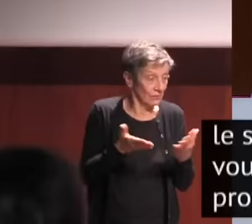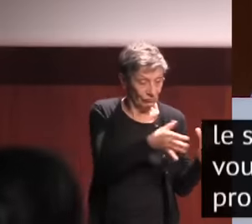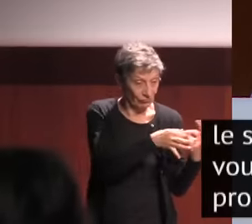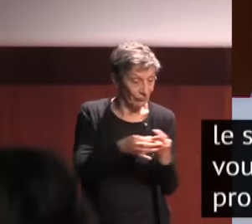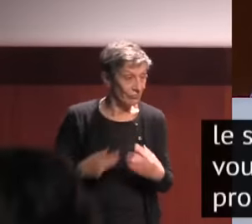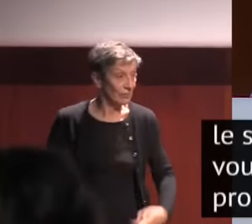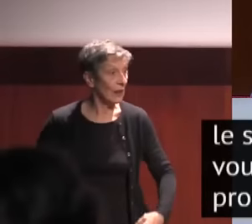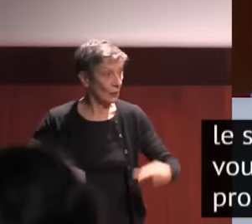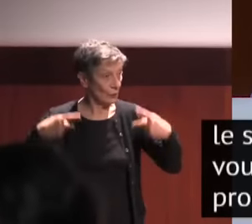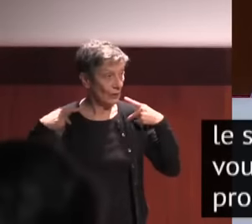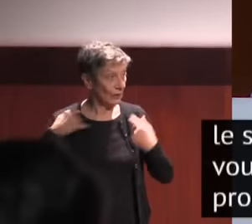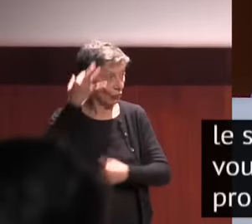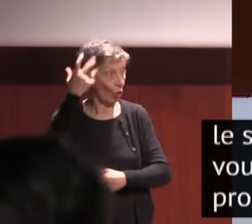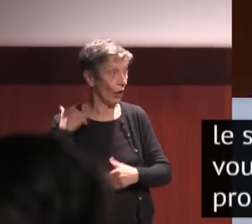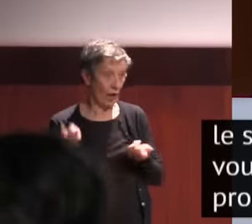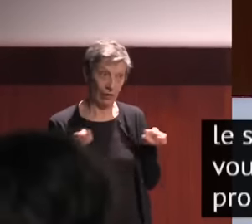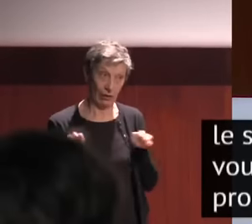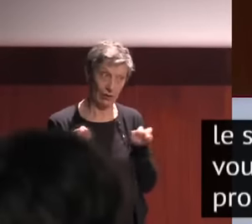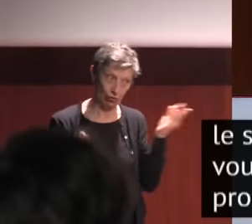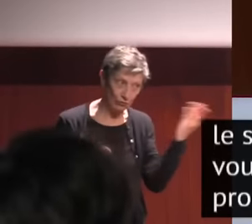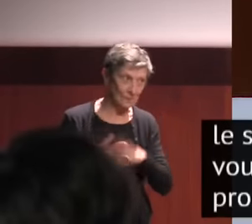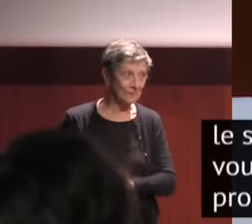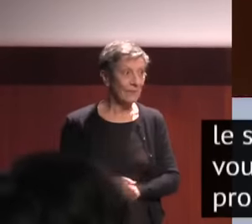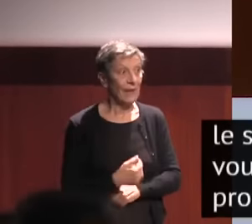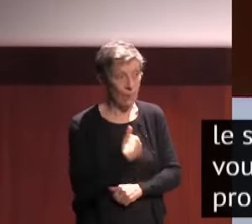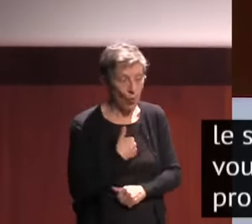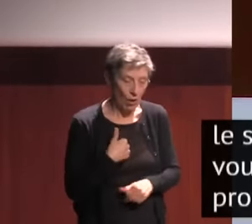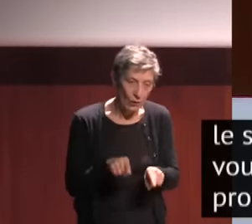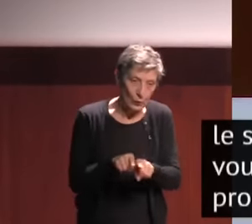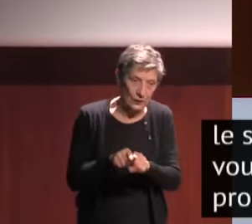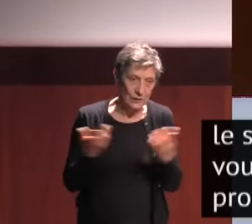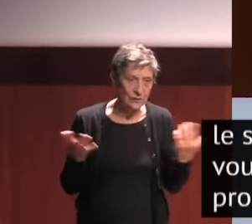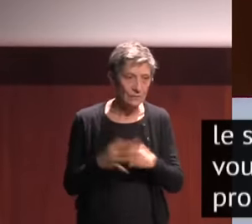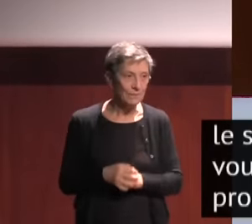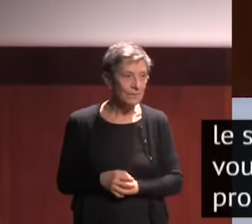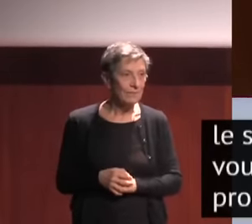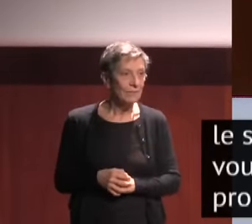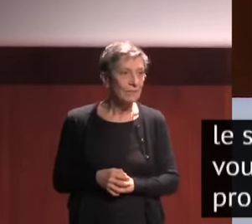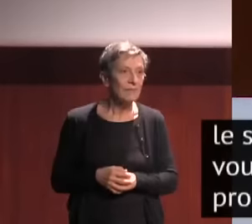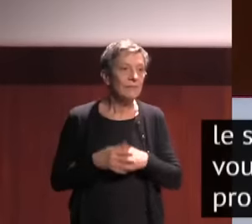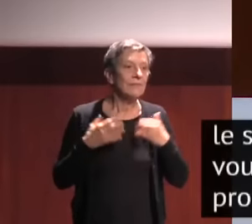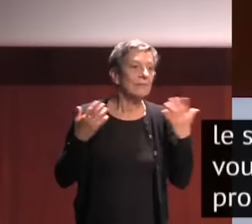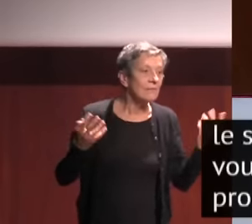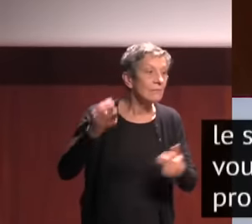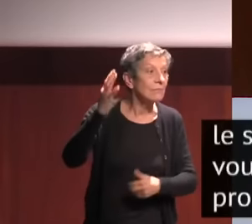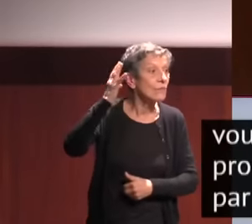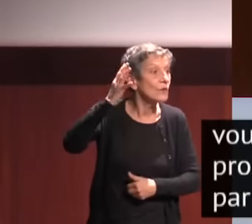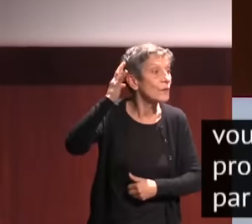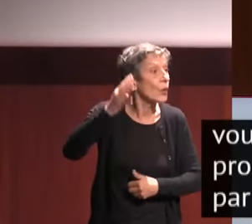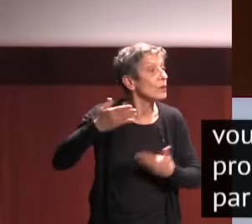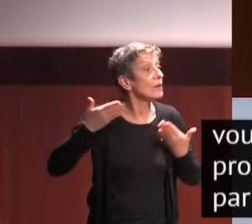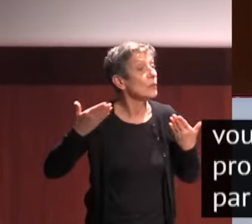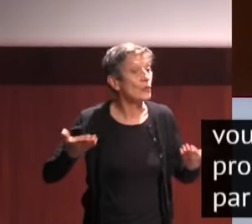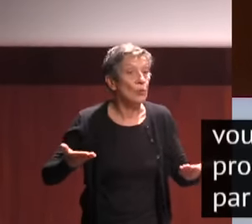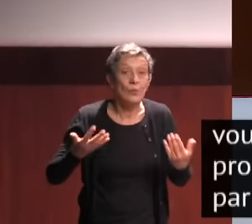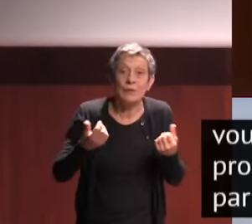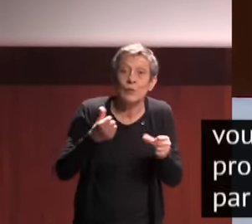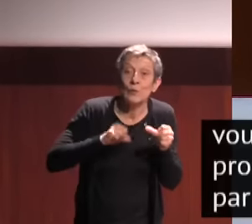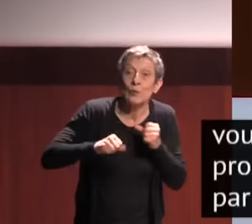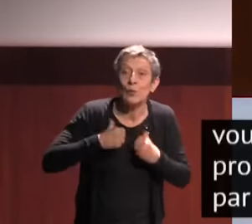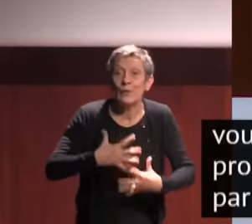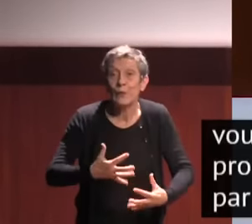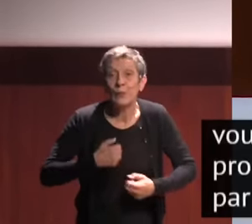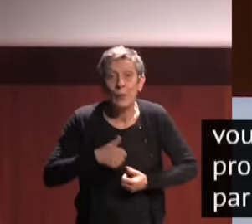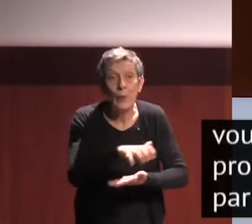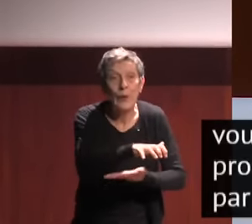par Andrea Benvenuto, ici présente, et moi, si nos intervenants, nos conférenciers d'aujourd'hui veulent bien nous confier